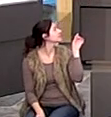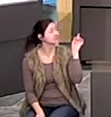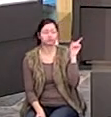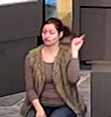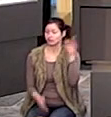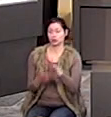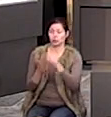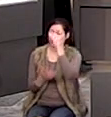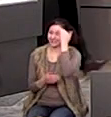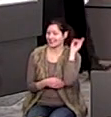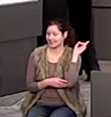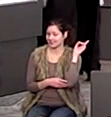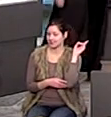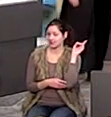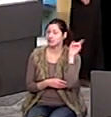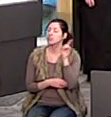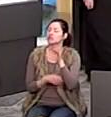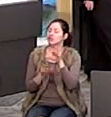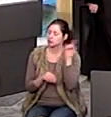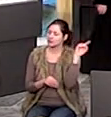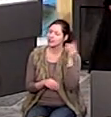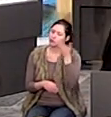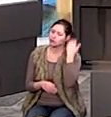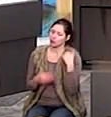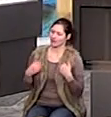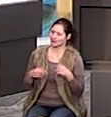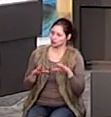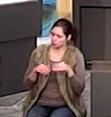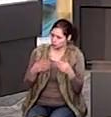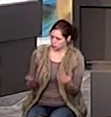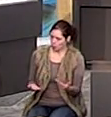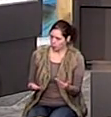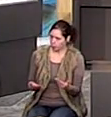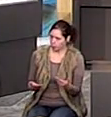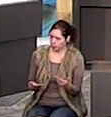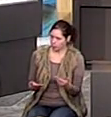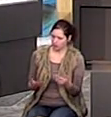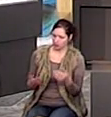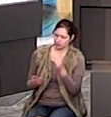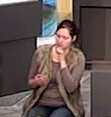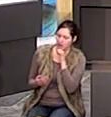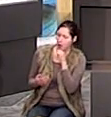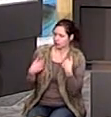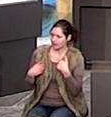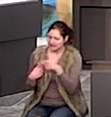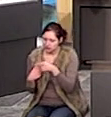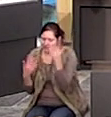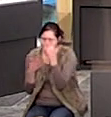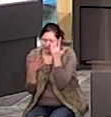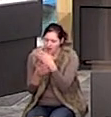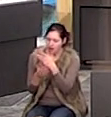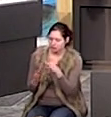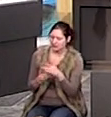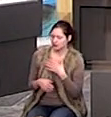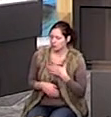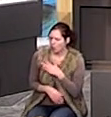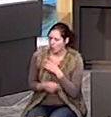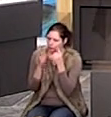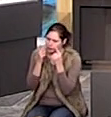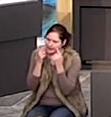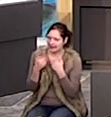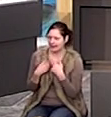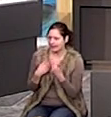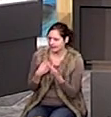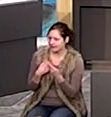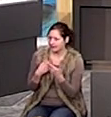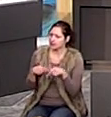doet, is wat in het verleden door mensen gedaan werd, in verpleeghuizen bij oude mensen die een beetje in de war zijn en die misschien soms verdrietig zijn of iets dergelijks.